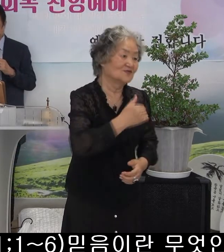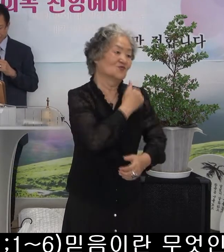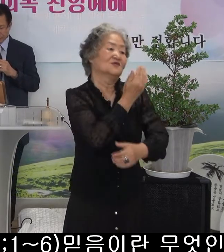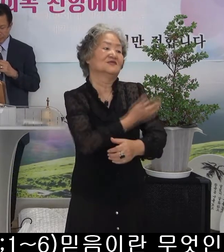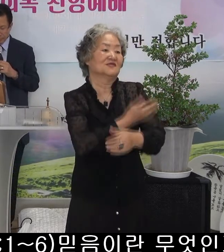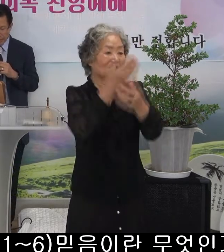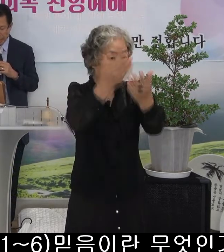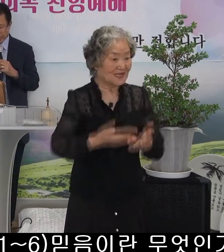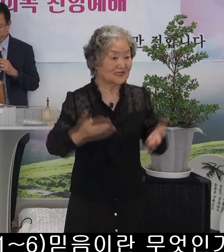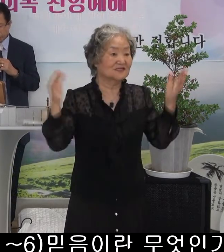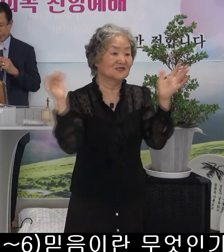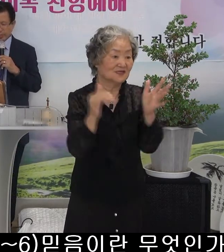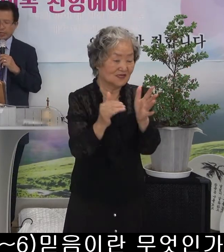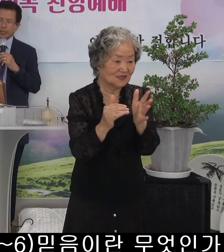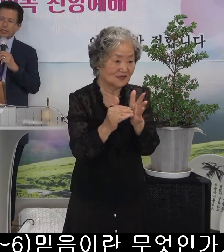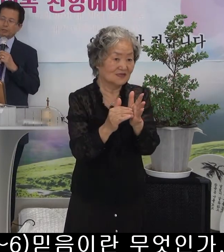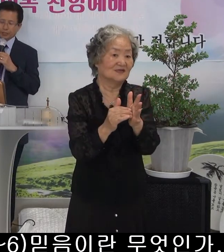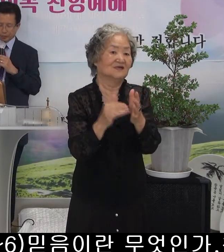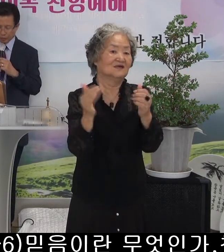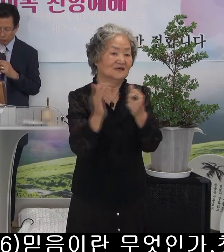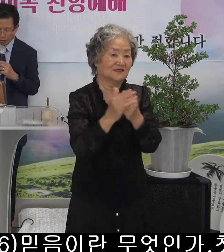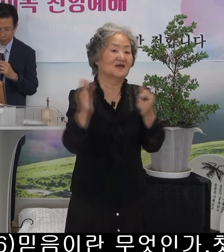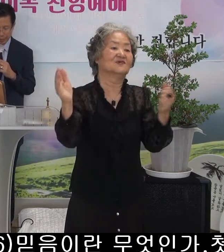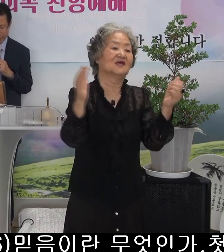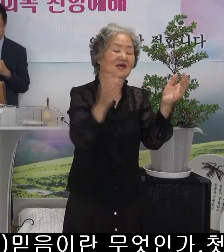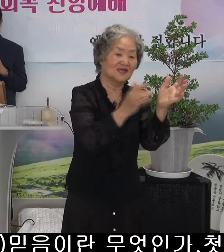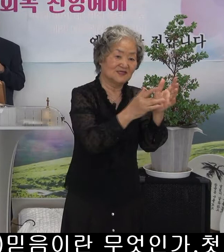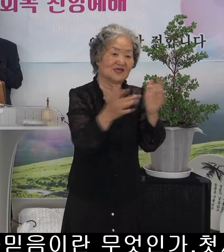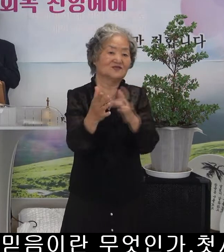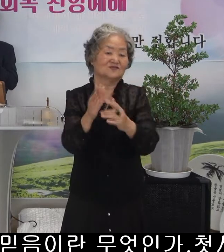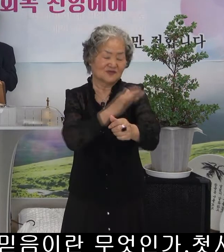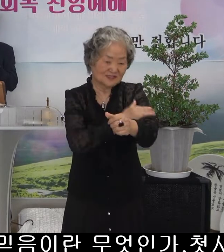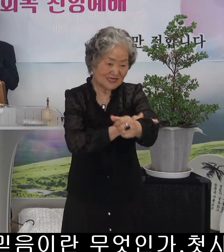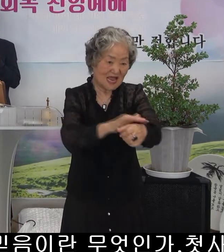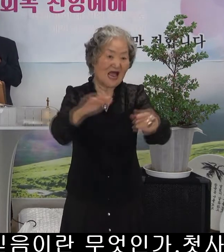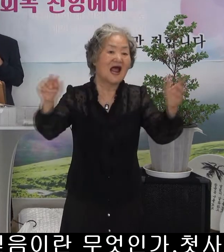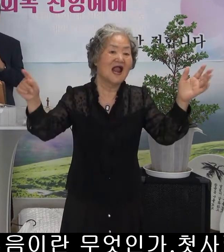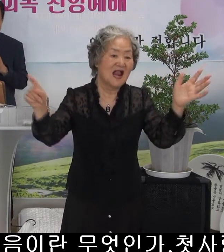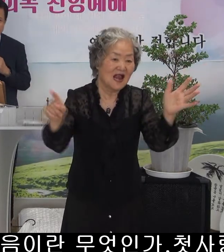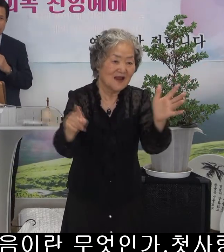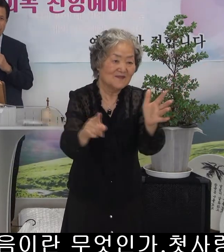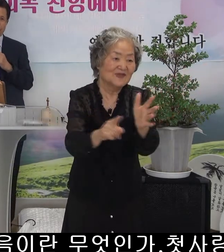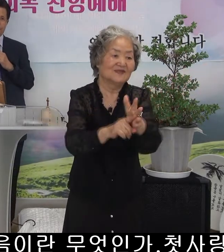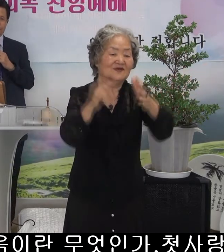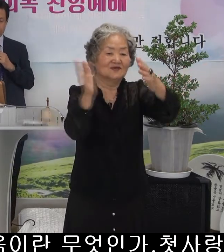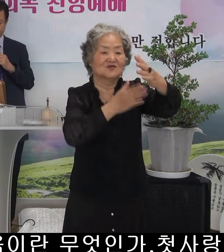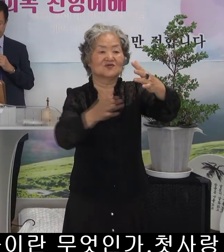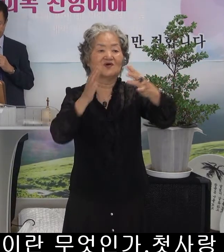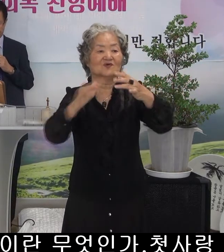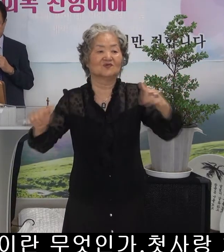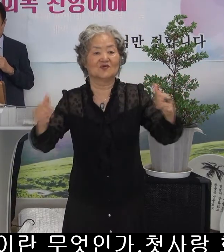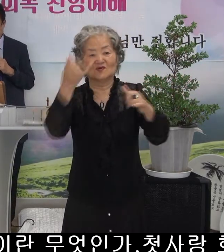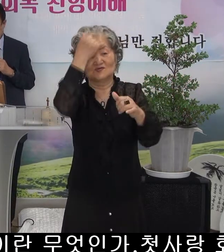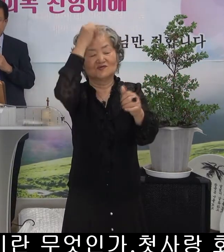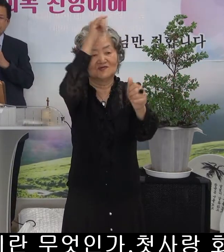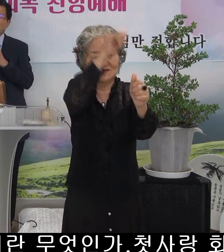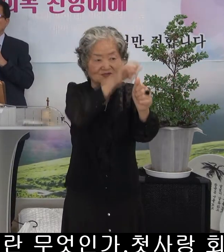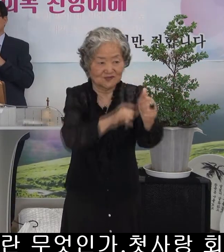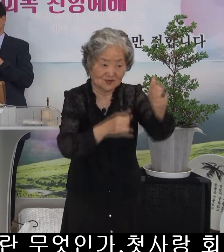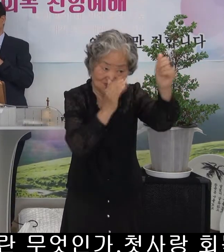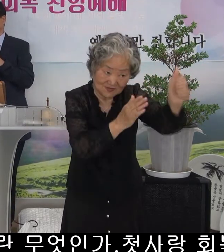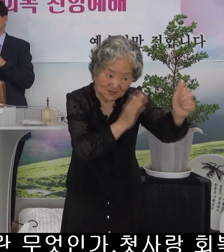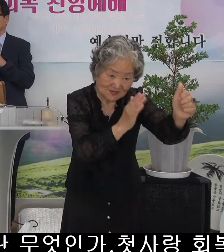그래서 예수님을 잘 믿는 성도로서 하나님께 충성하시기를 축원합니다.